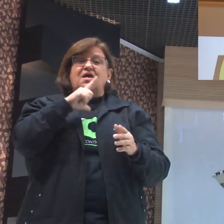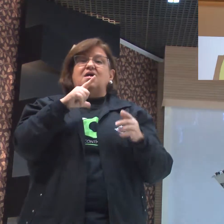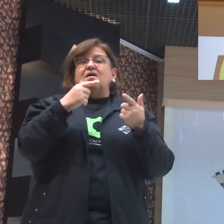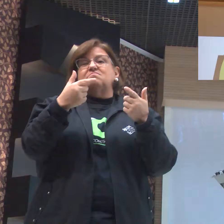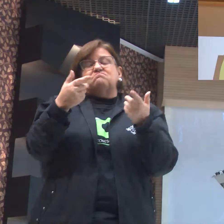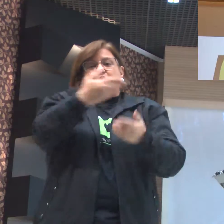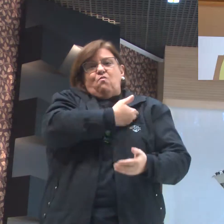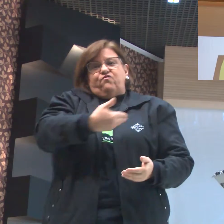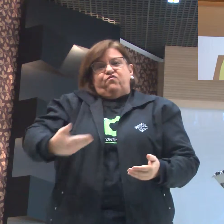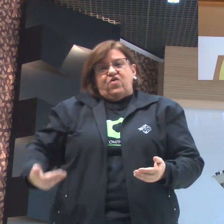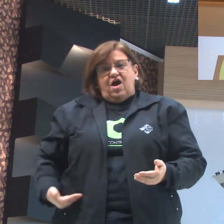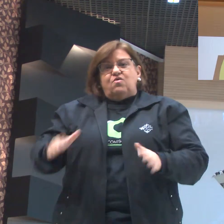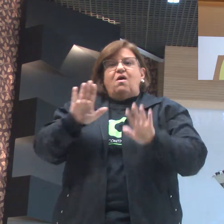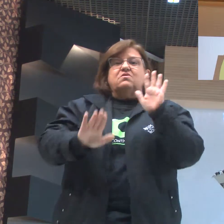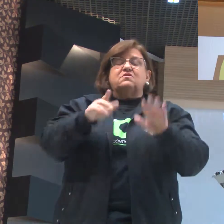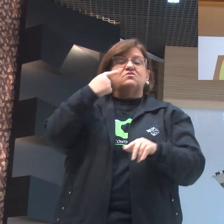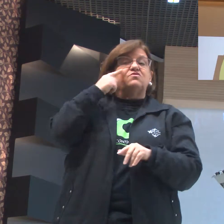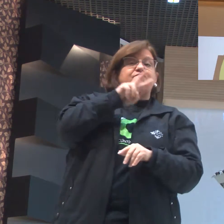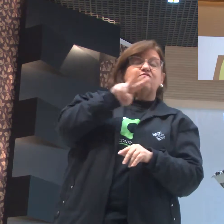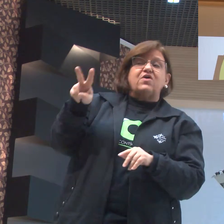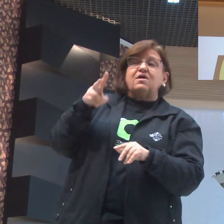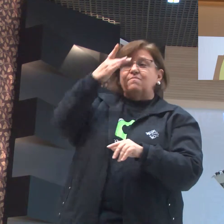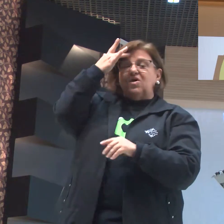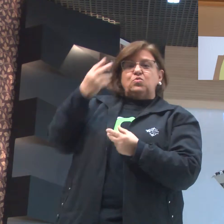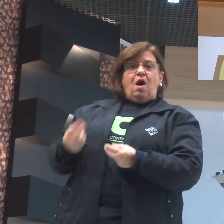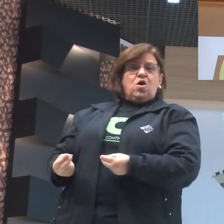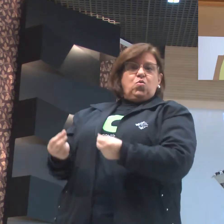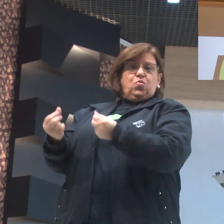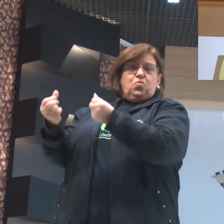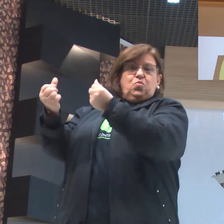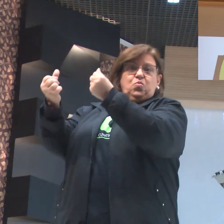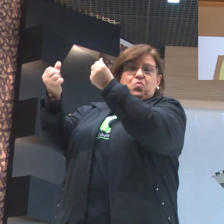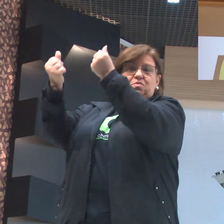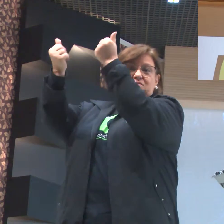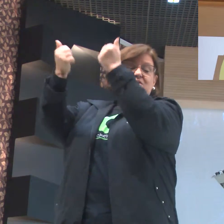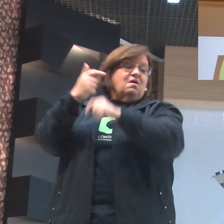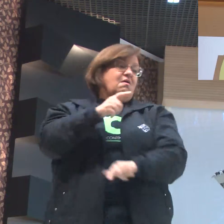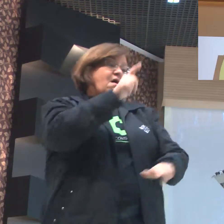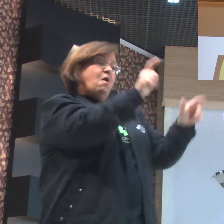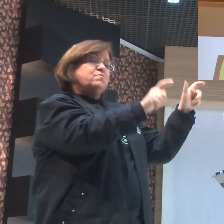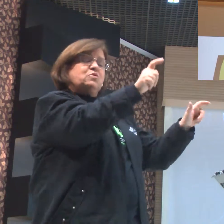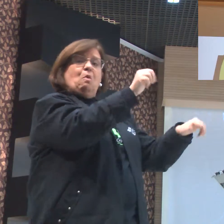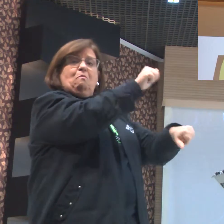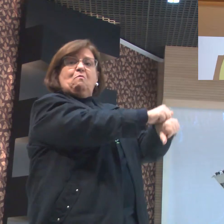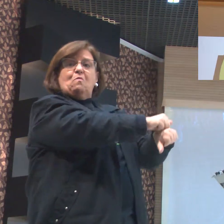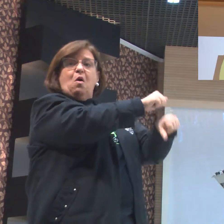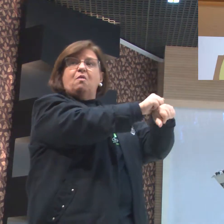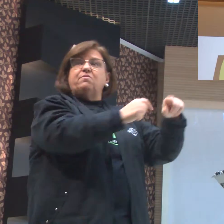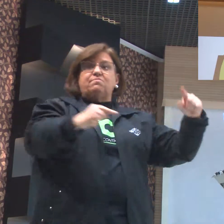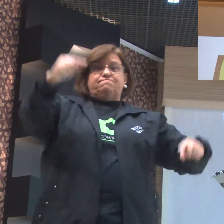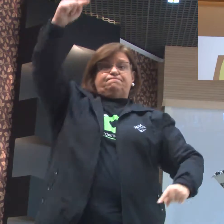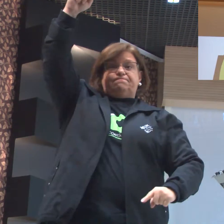Aqui, o que a gente vê é solidariedade a partir de um coração que ama a Deus e que ama o próximo. É